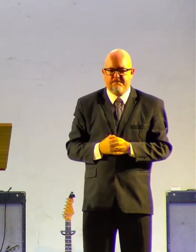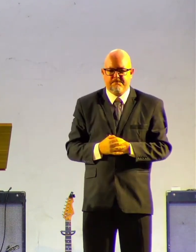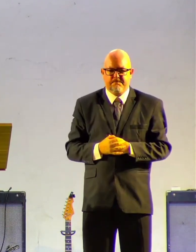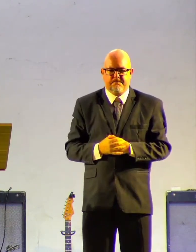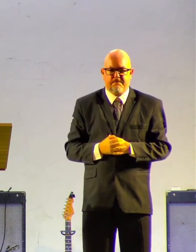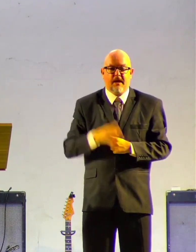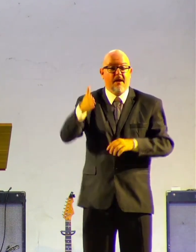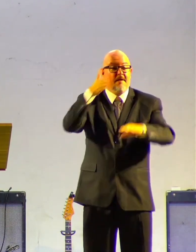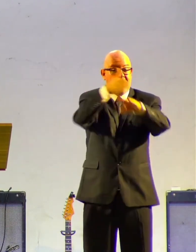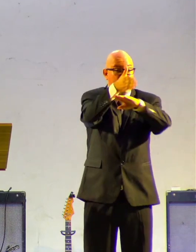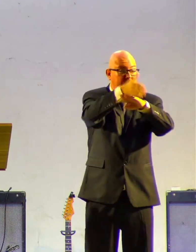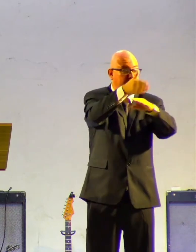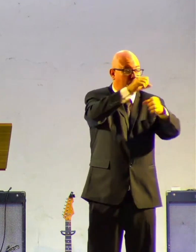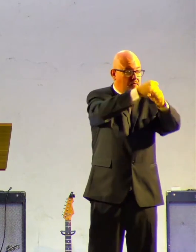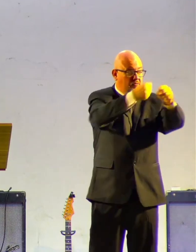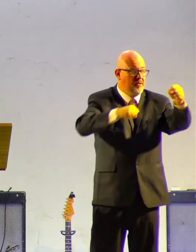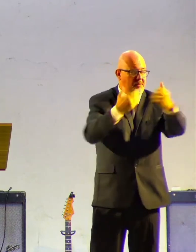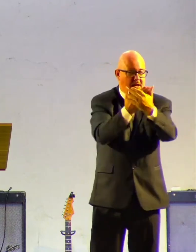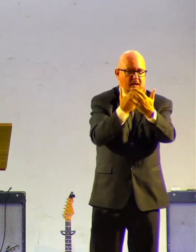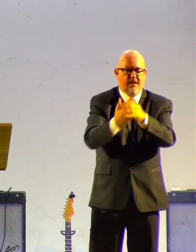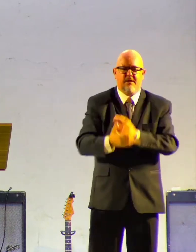Eu fui visitar o seminário,